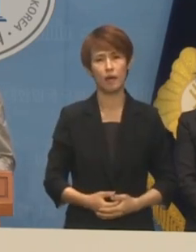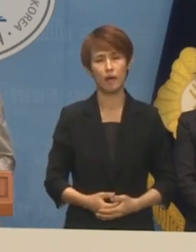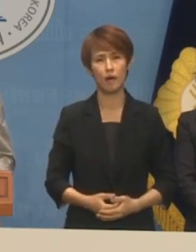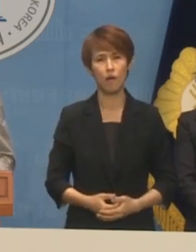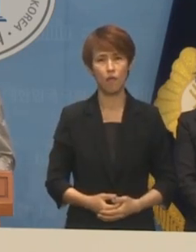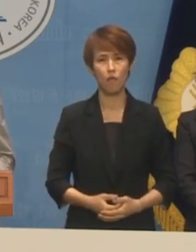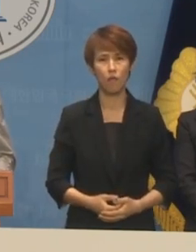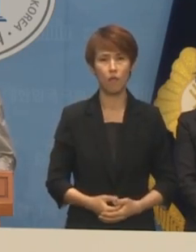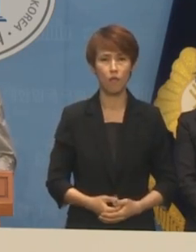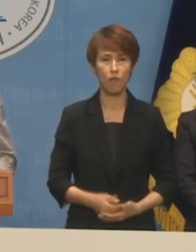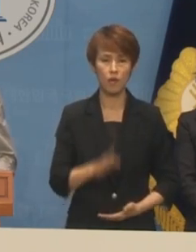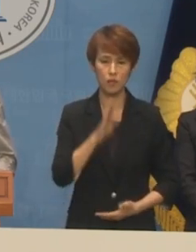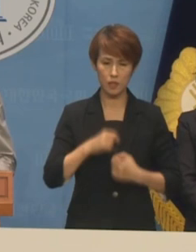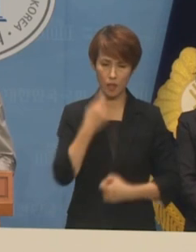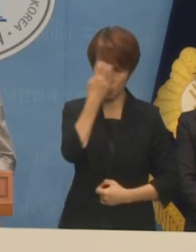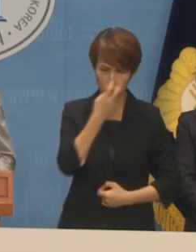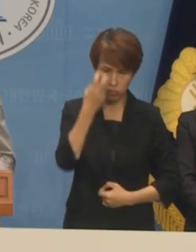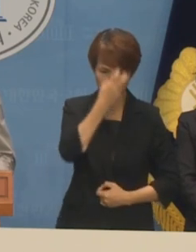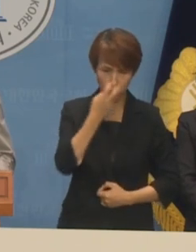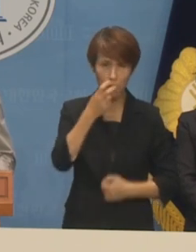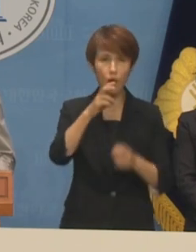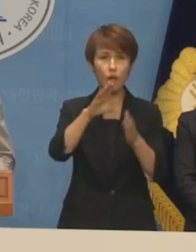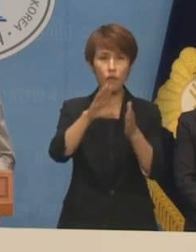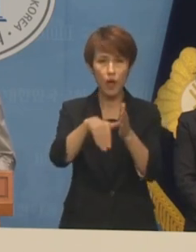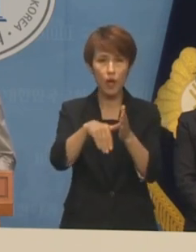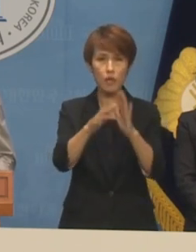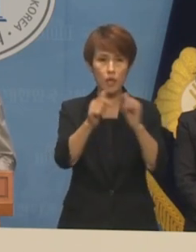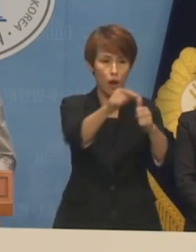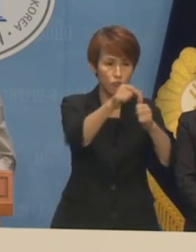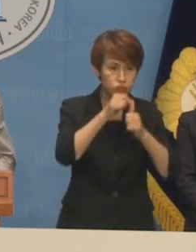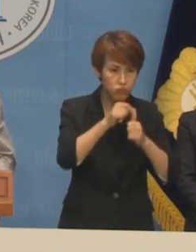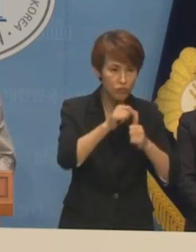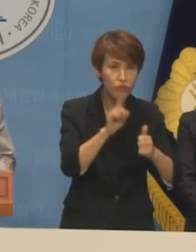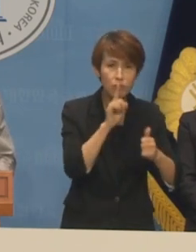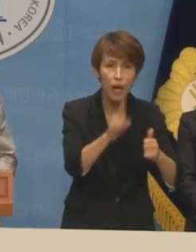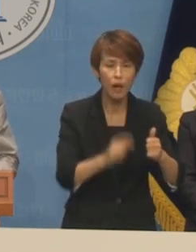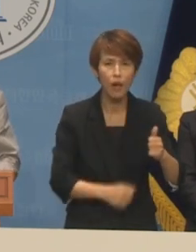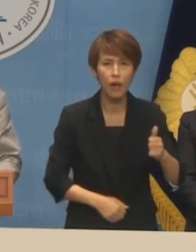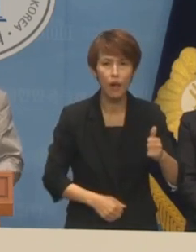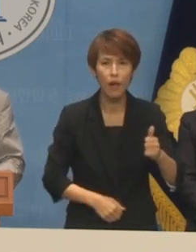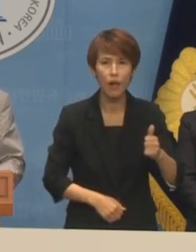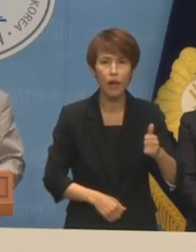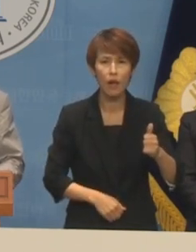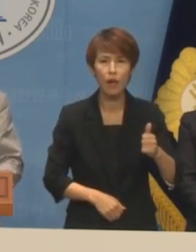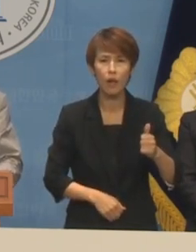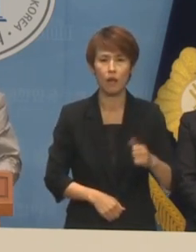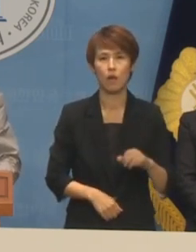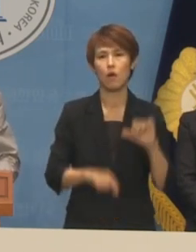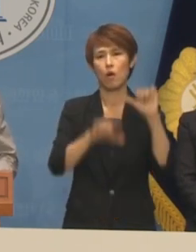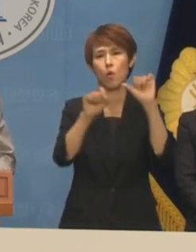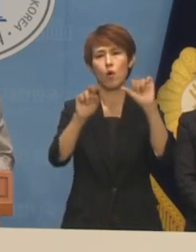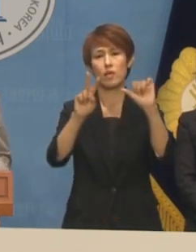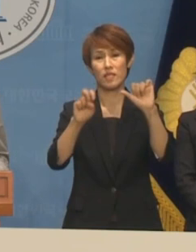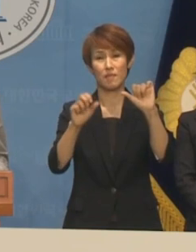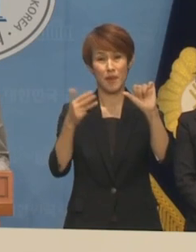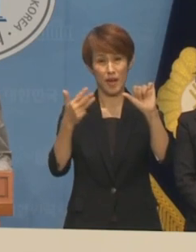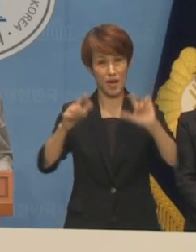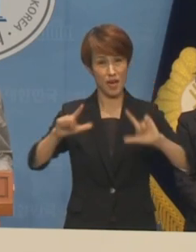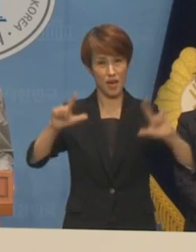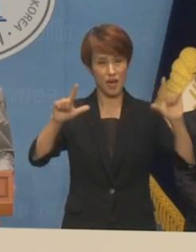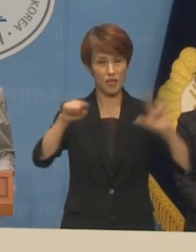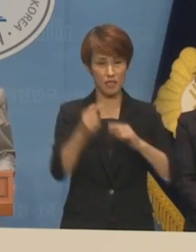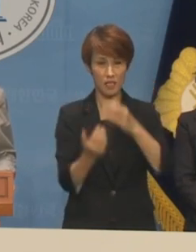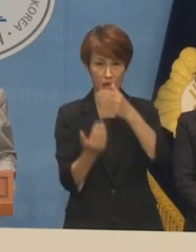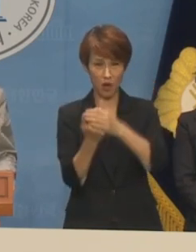어떻게 진상조사를 하는데 용역이 필요합니까? 지난 5월 28일에는 여순